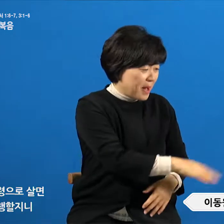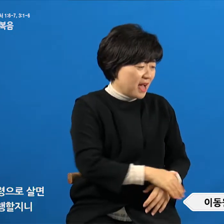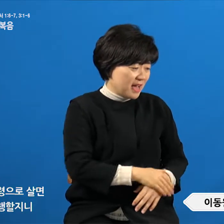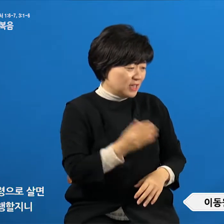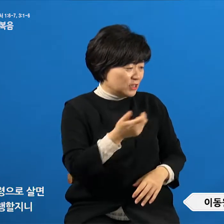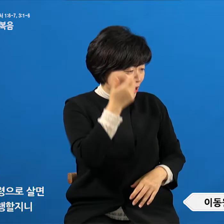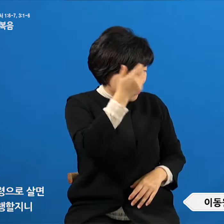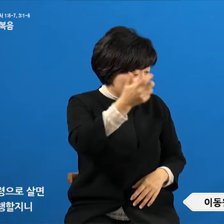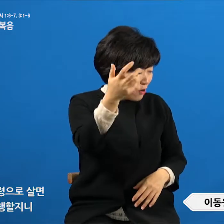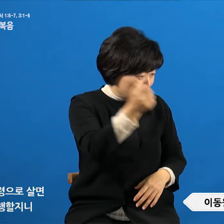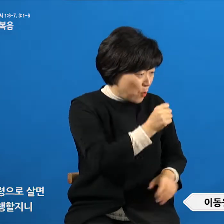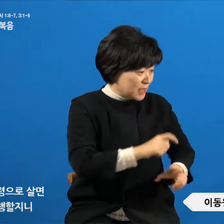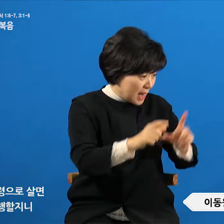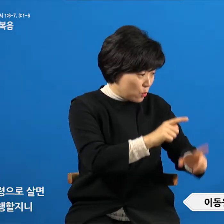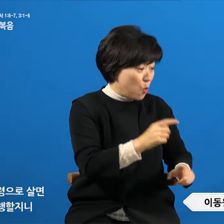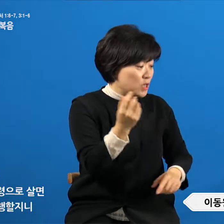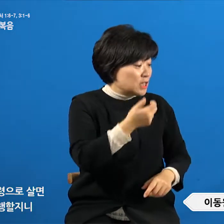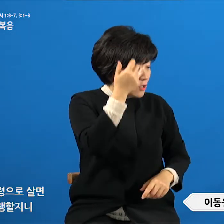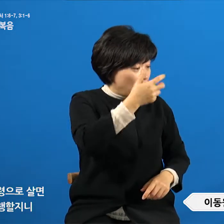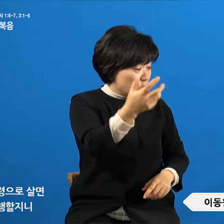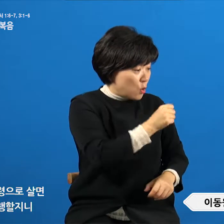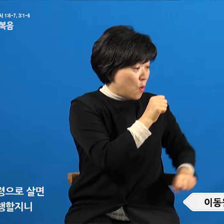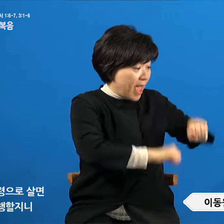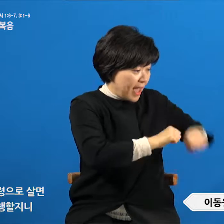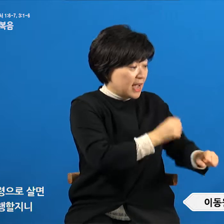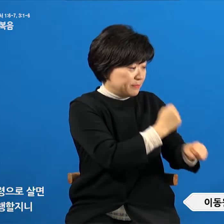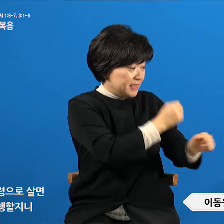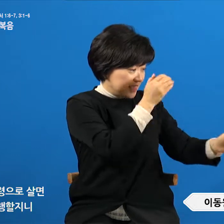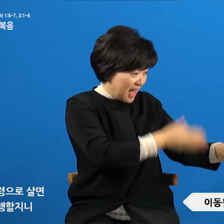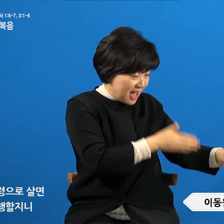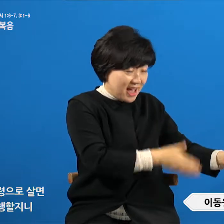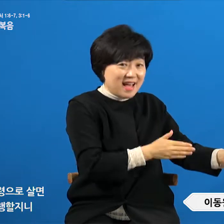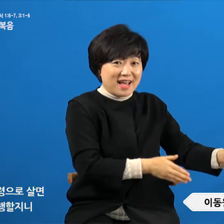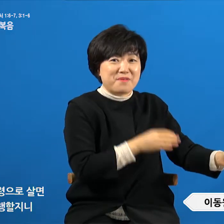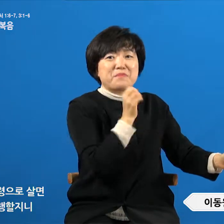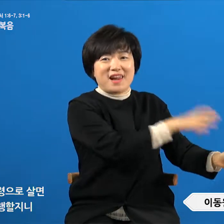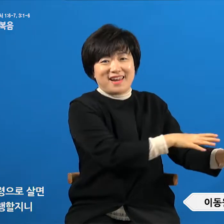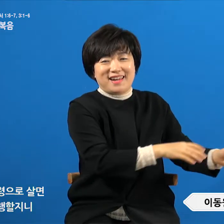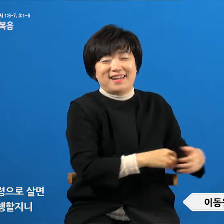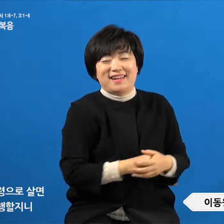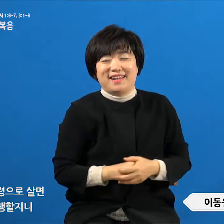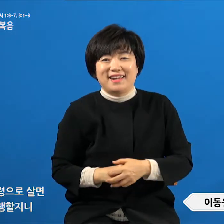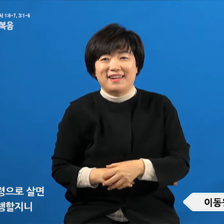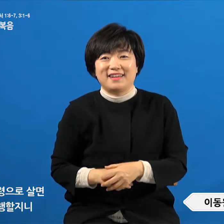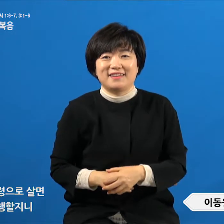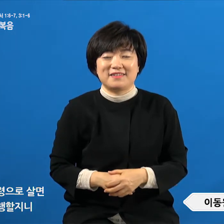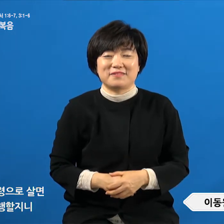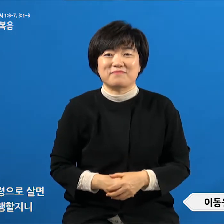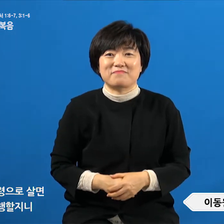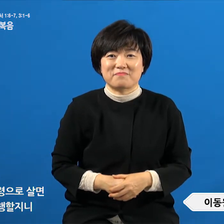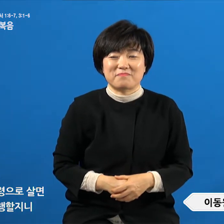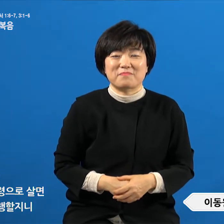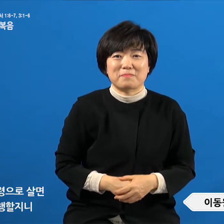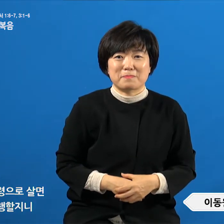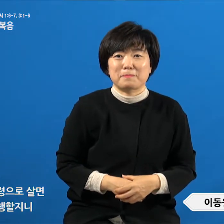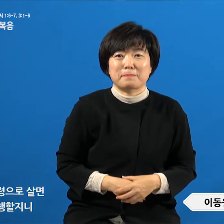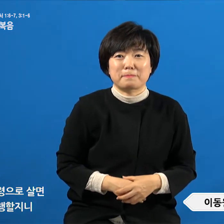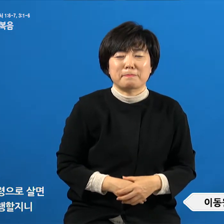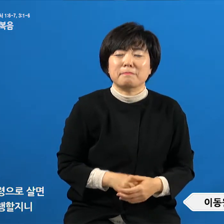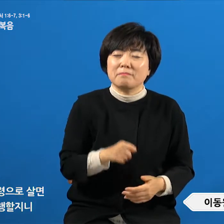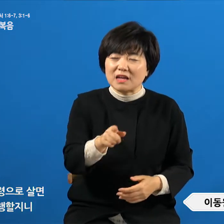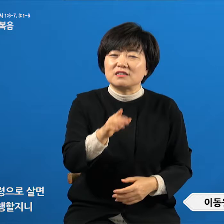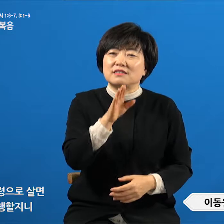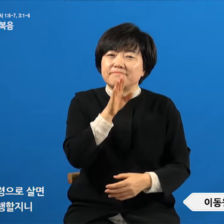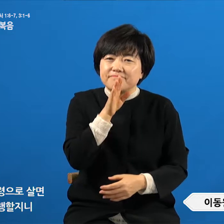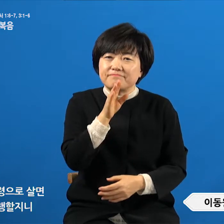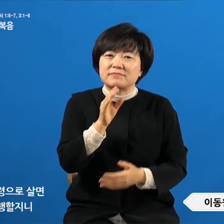성령으로 살고 성령으로 행합시다. 한번 해보세요. 시작. 성령으로 살고 성령으로 행합시다.